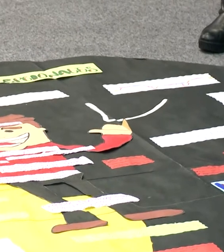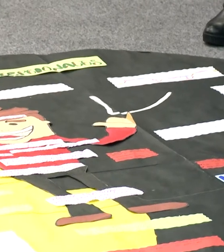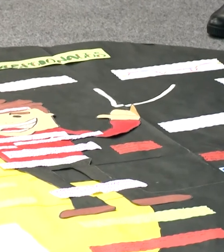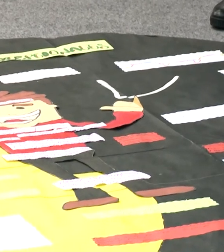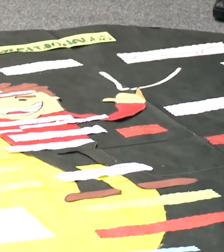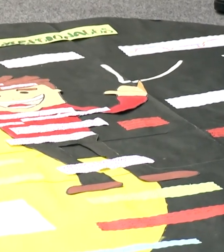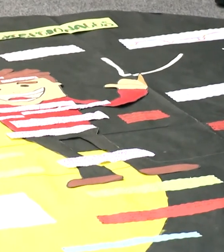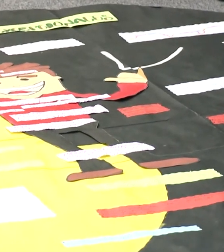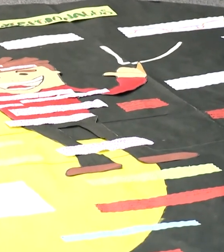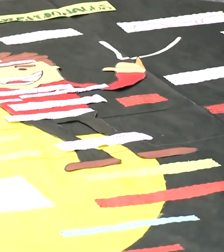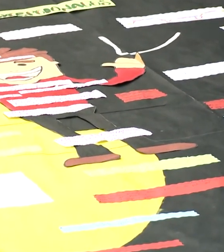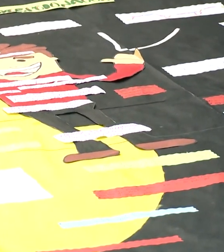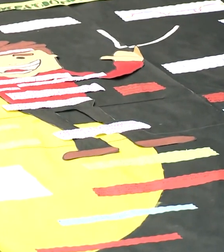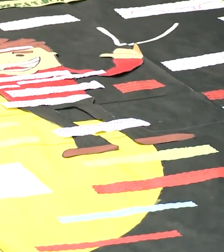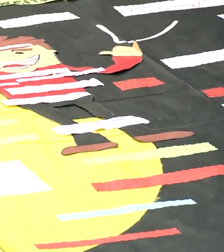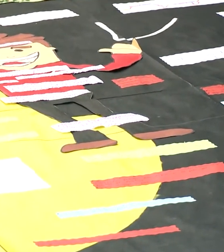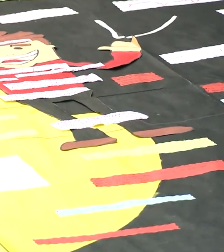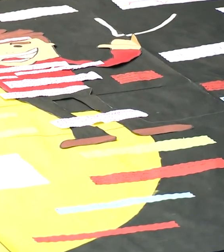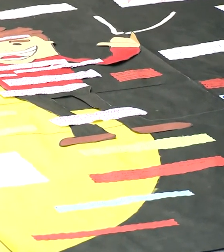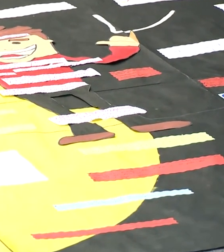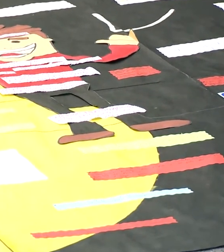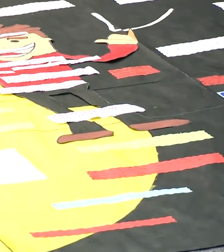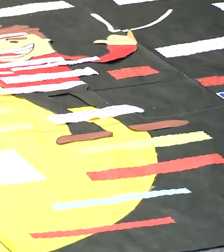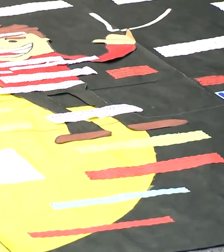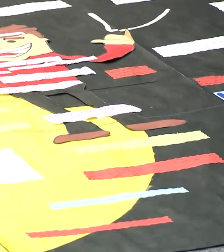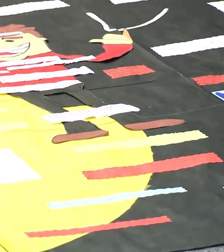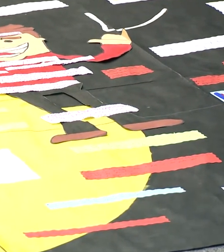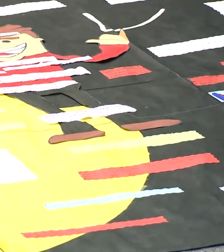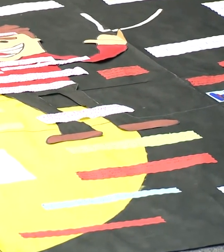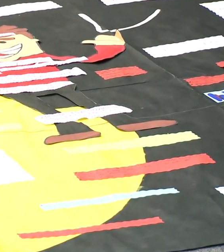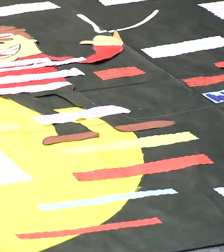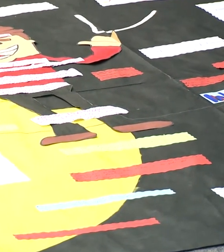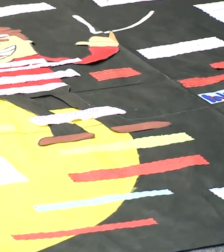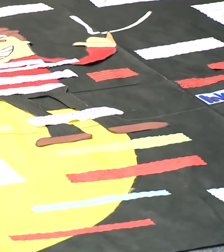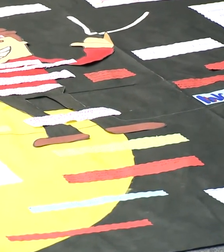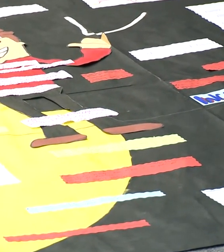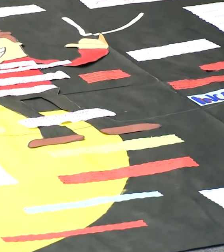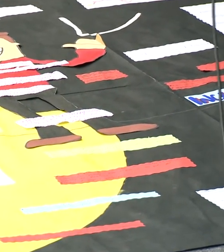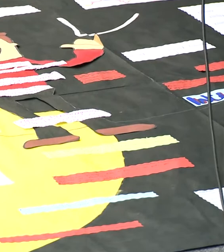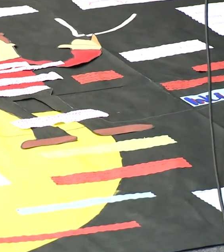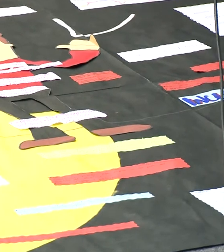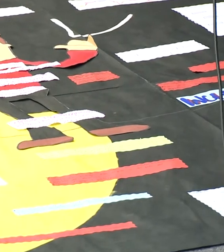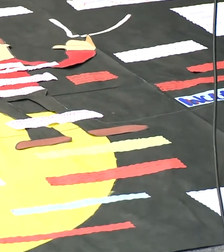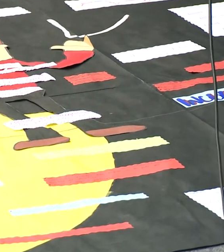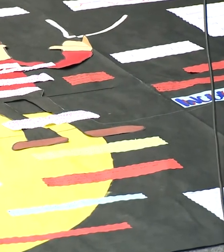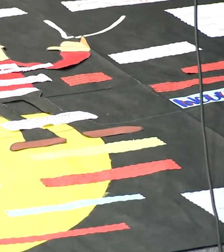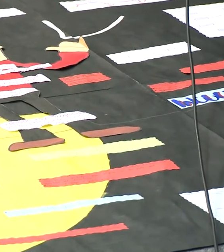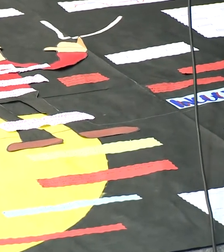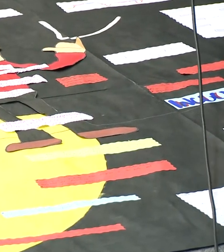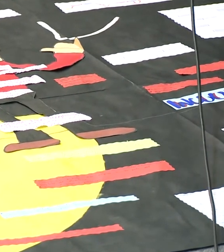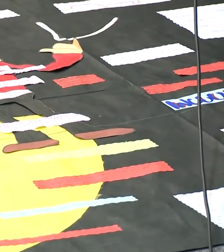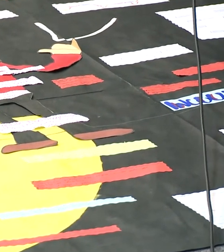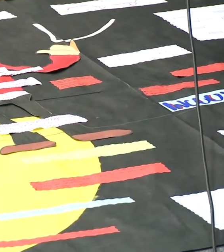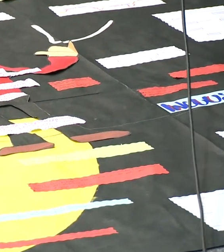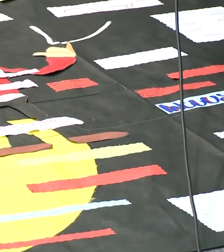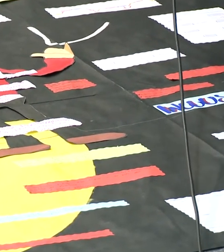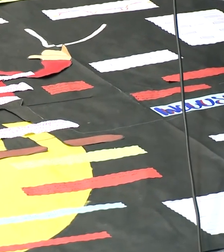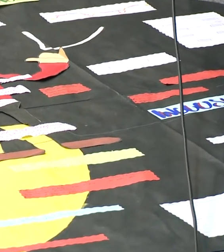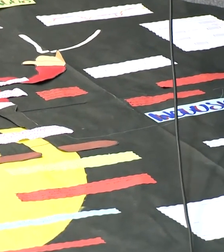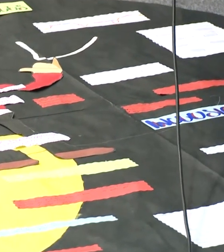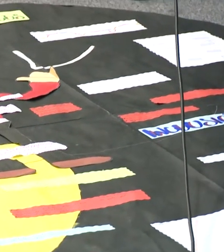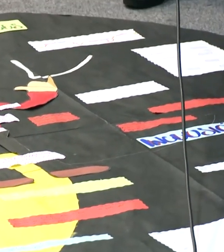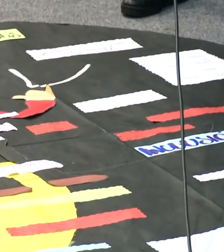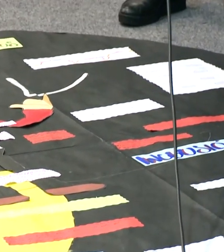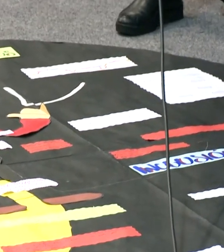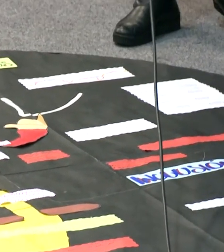presentando como todas esas posibilidades para que las personas pudieran acceder, para que pudieran participar, que pudieran acceder